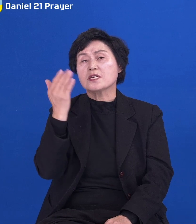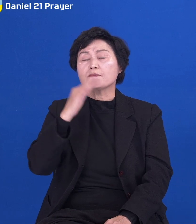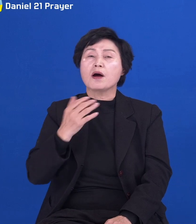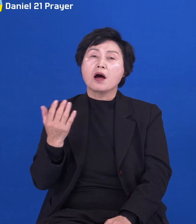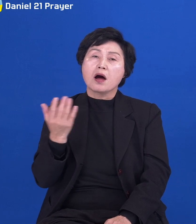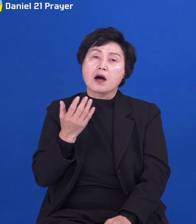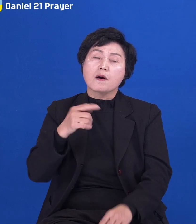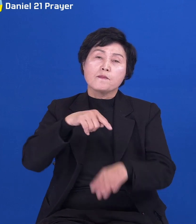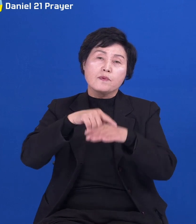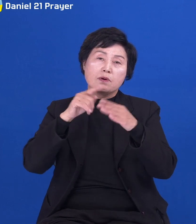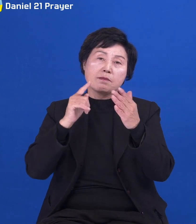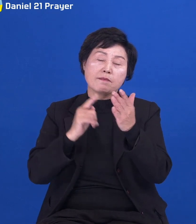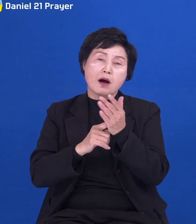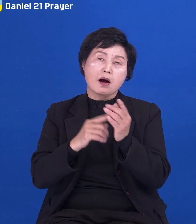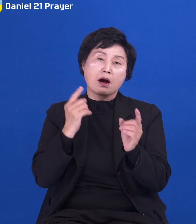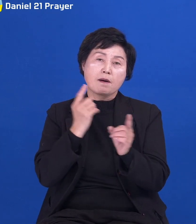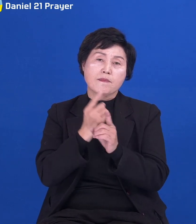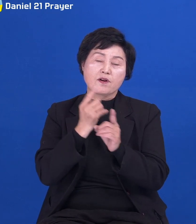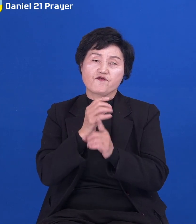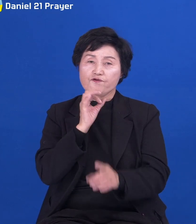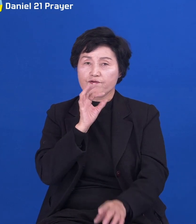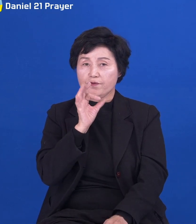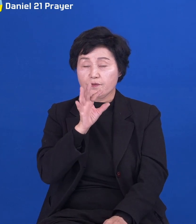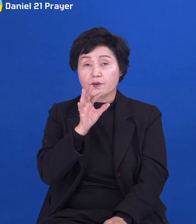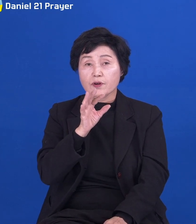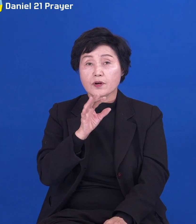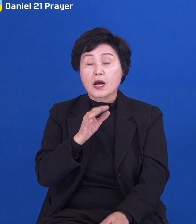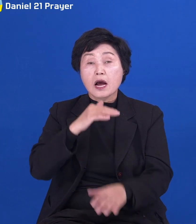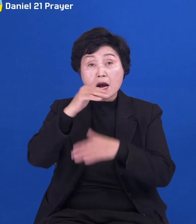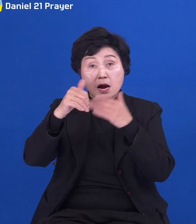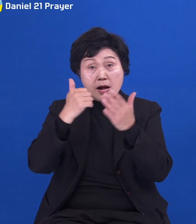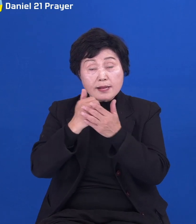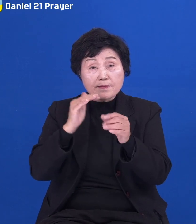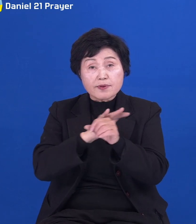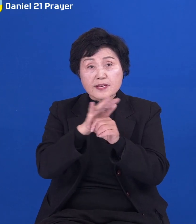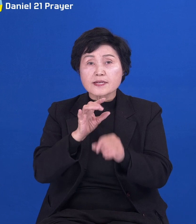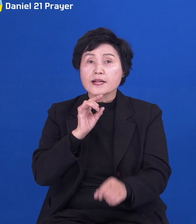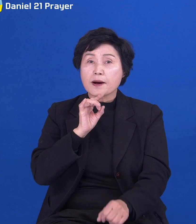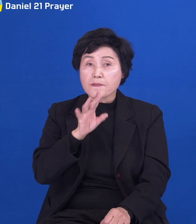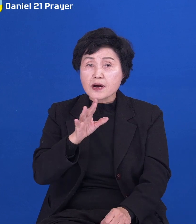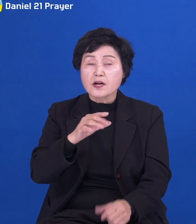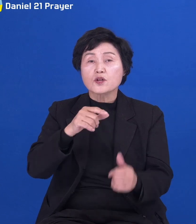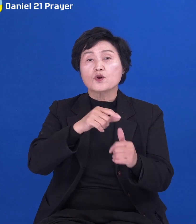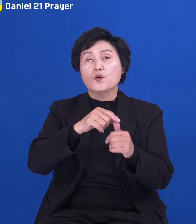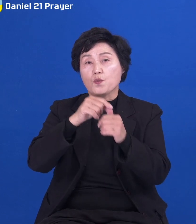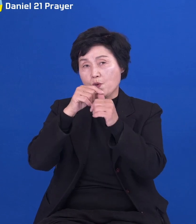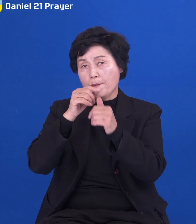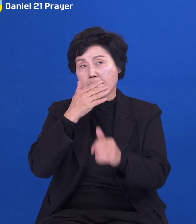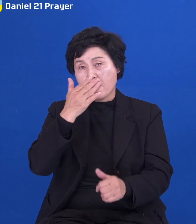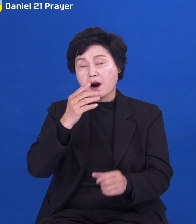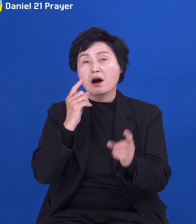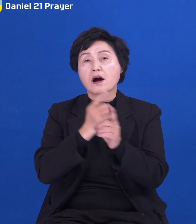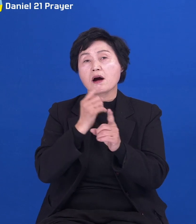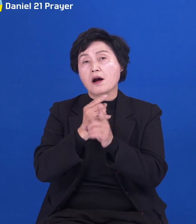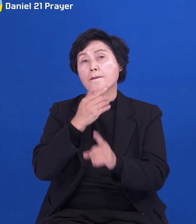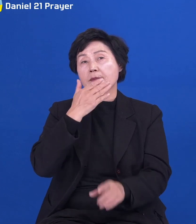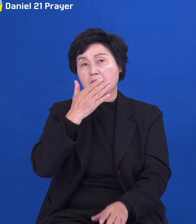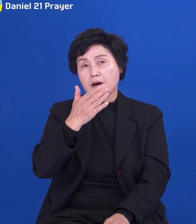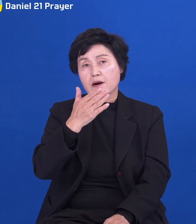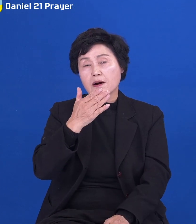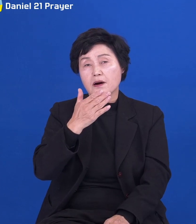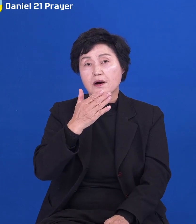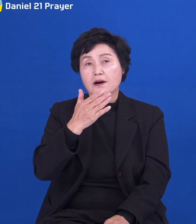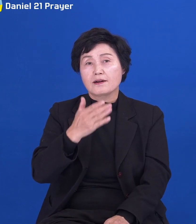하나님의 사랑만이 저들이 받았던 고통에서 구원할 수가 있고 치유할 수 있는 거예요. 화면을